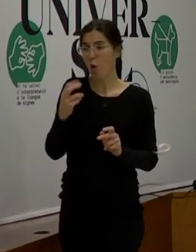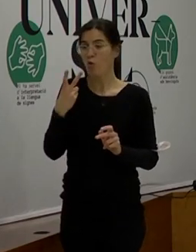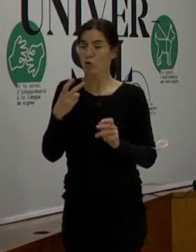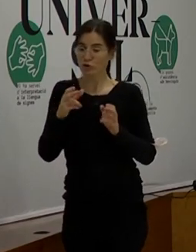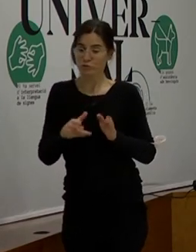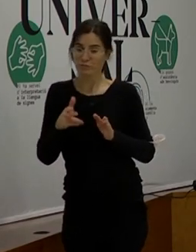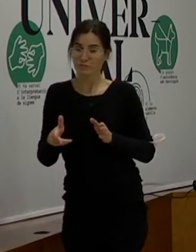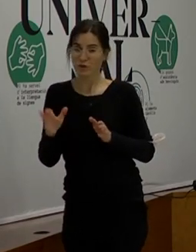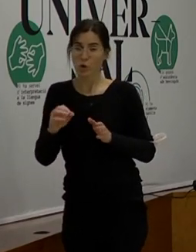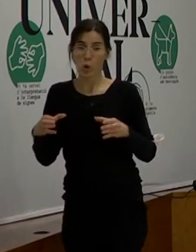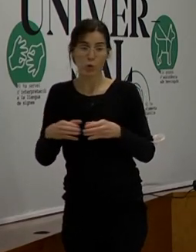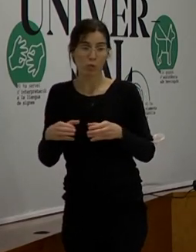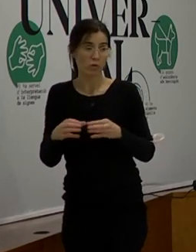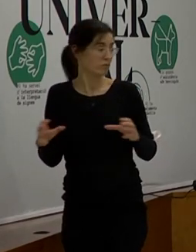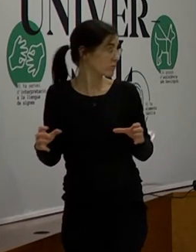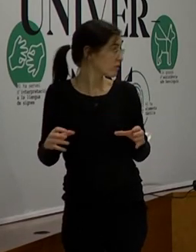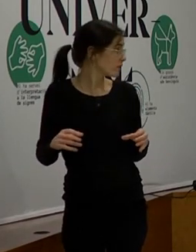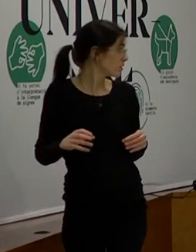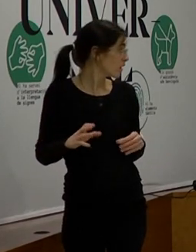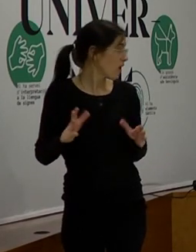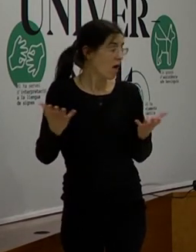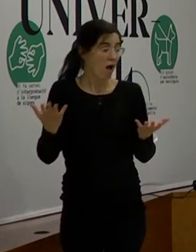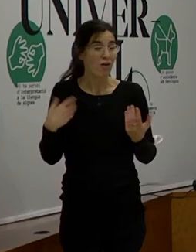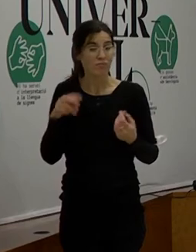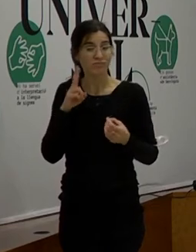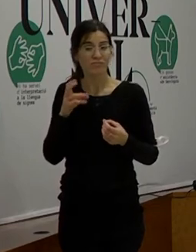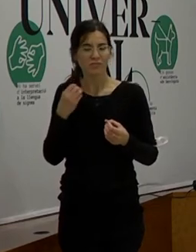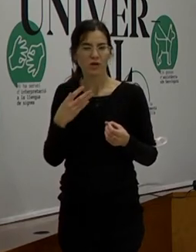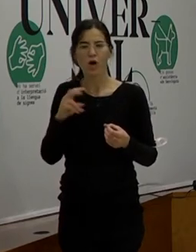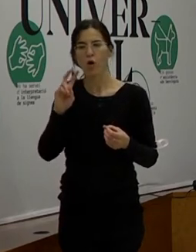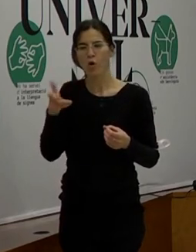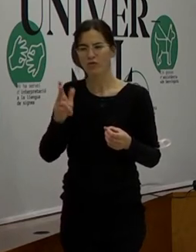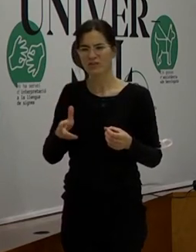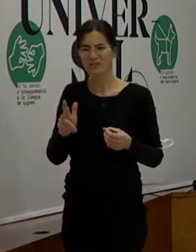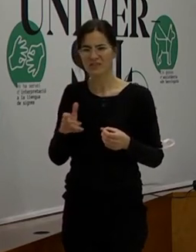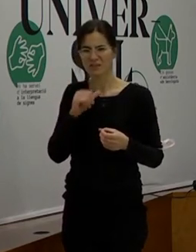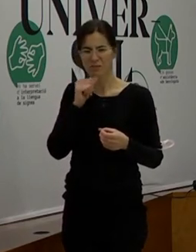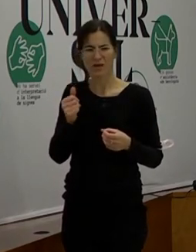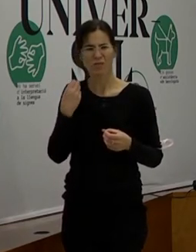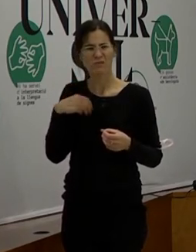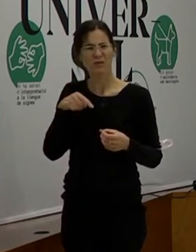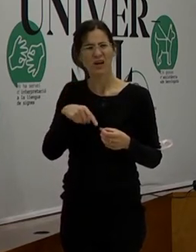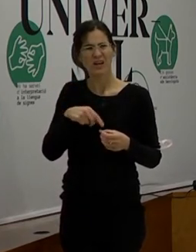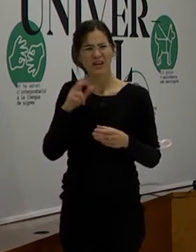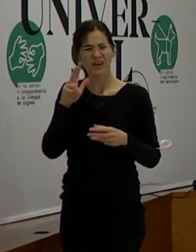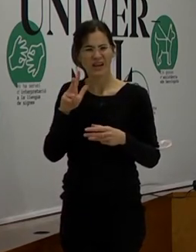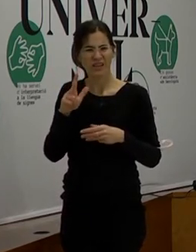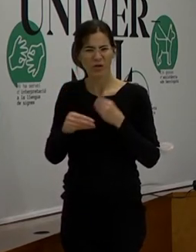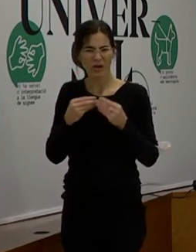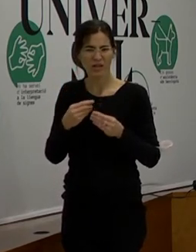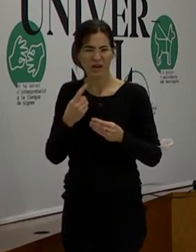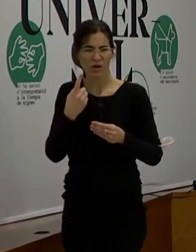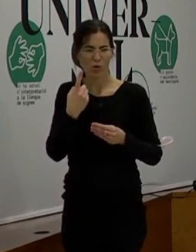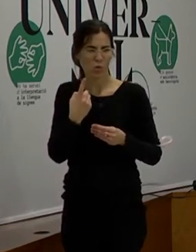grupo. Y ya veus la gent l'obert que està. Un altre xiste malo. Cardedeu, què farà? Bancs de un